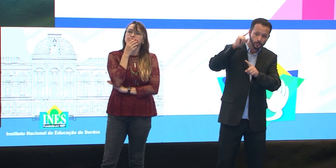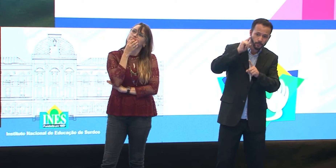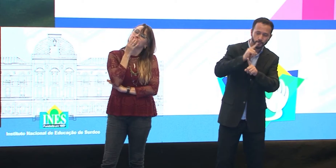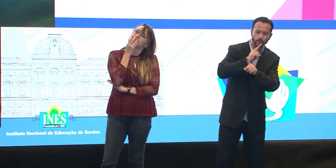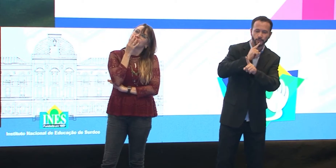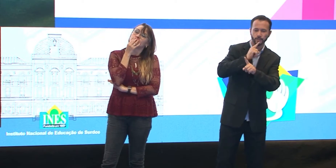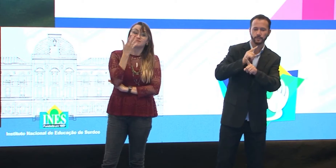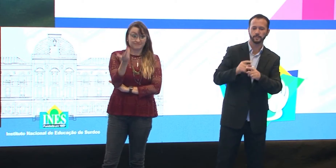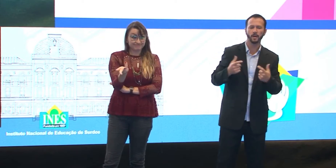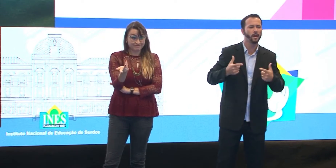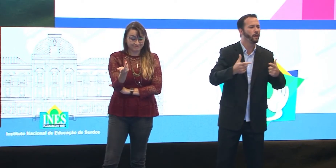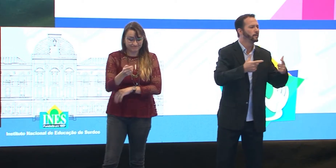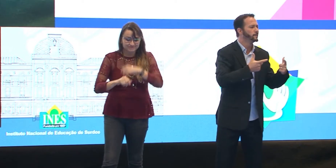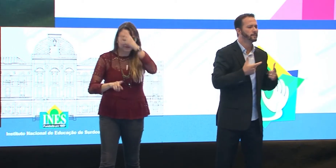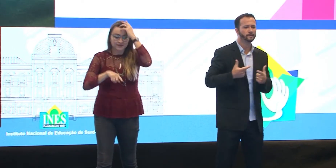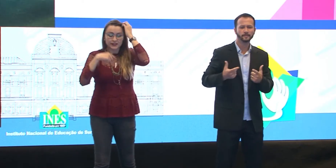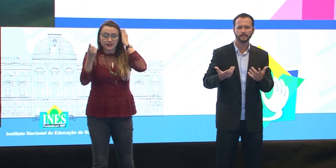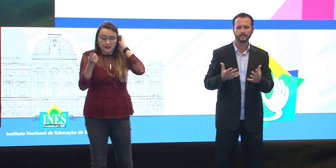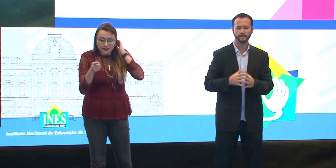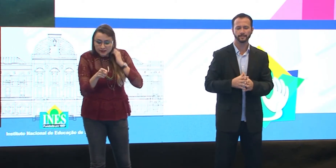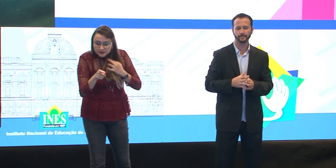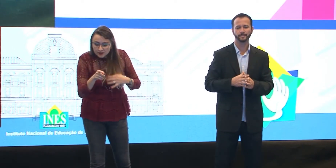reais necessidades.